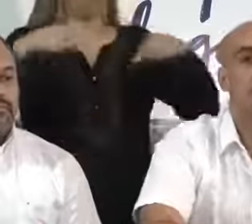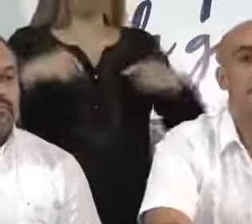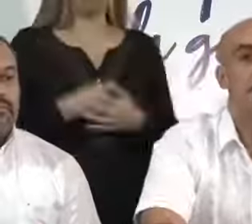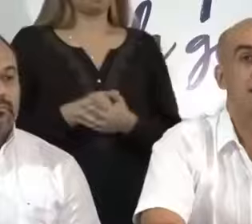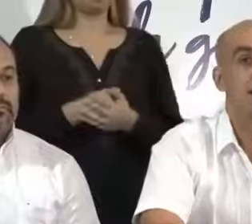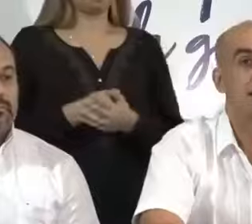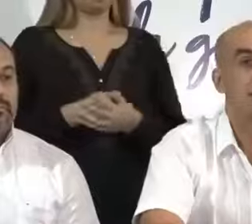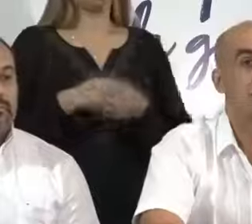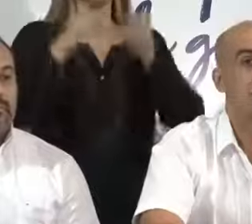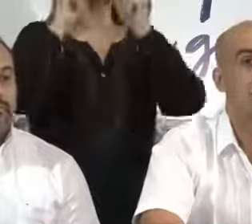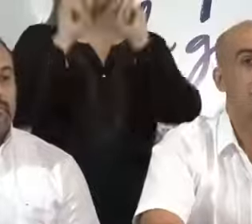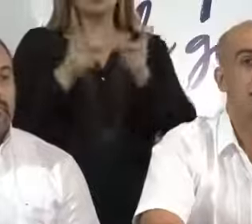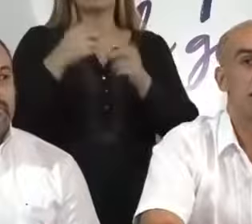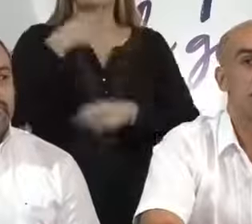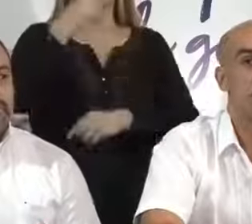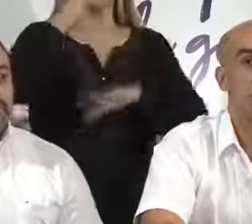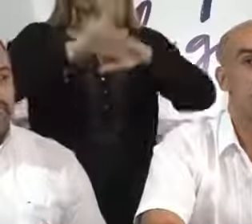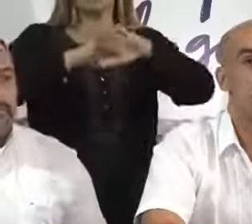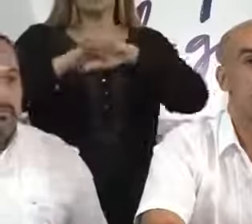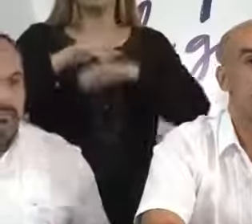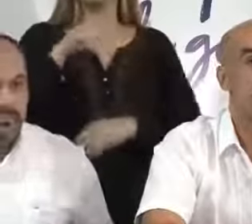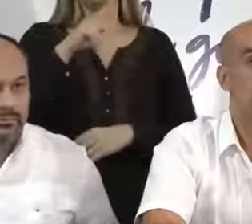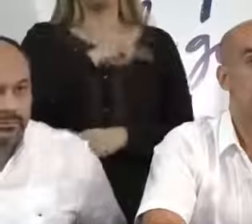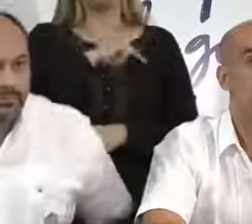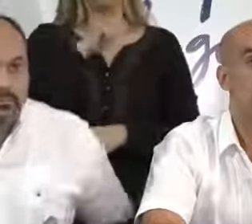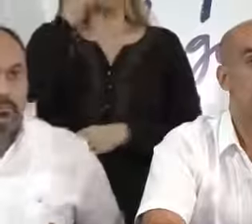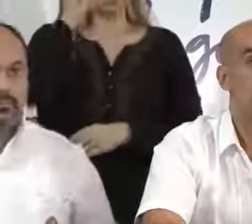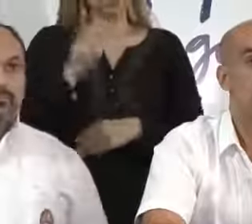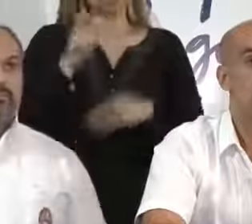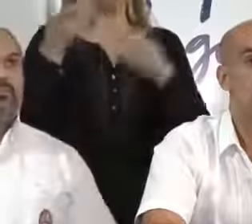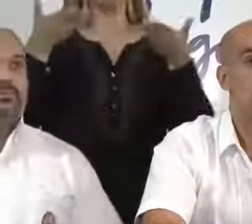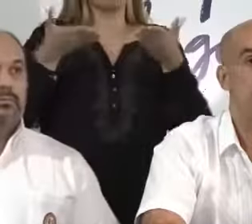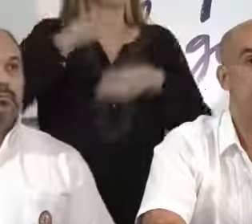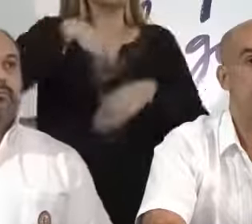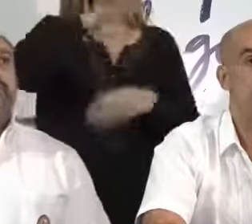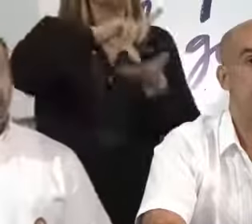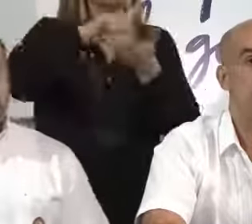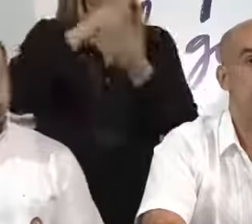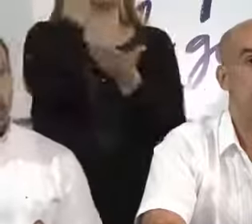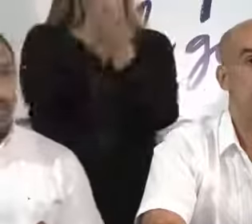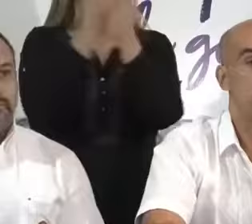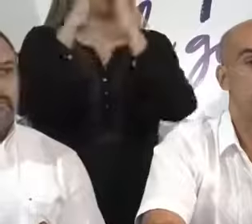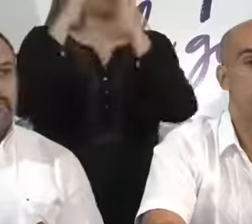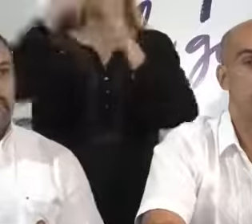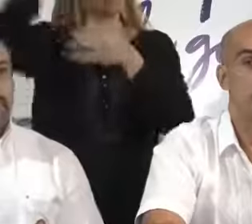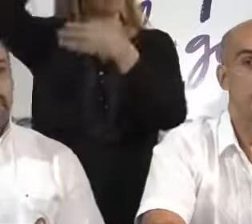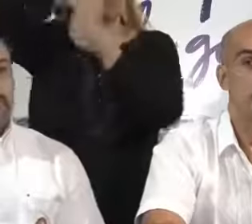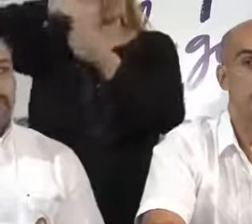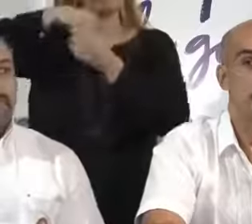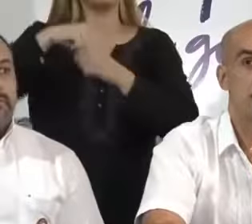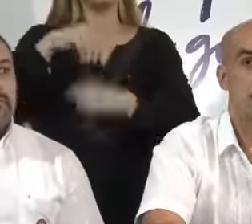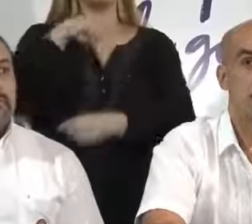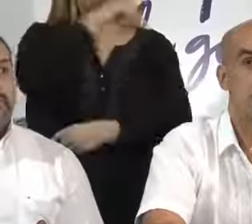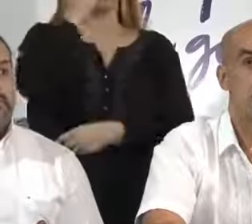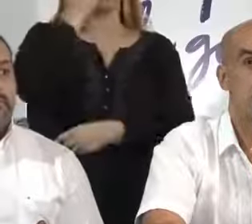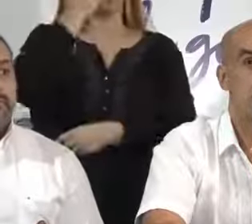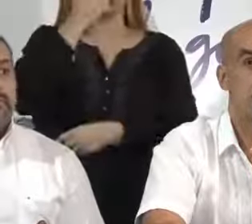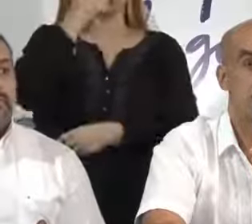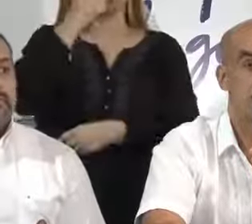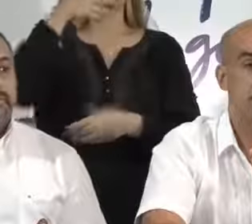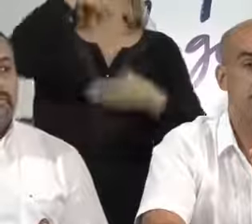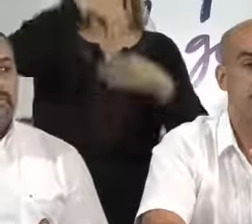Queremos enfatizar también, esta persona se encuentra en este momento en su domicilio bajo cuidado, va a ser visitado en forma constante por la